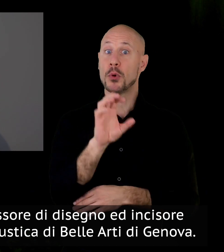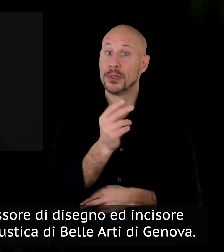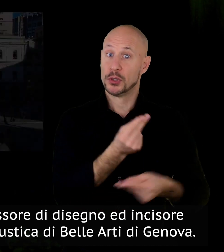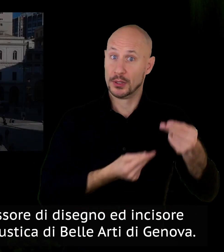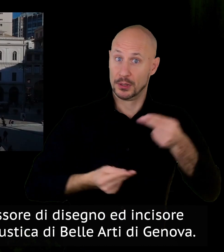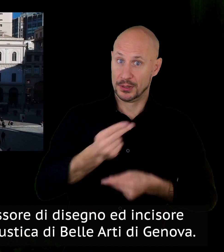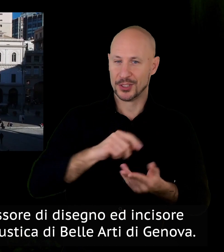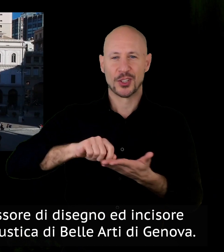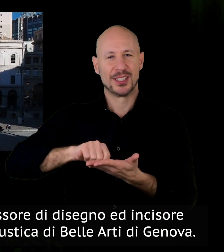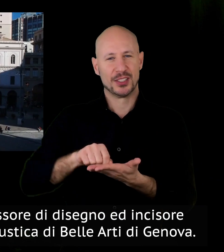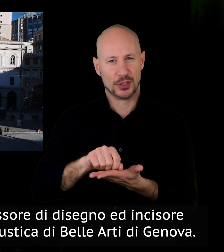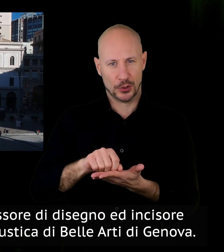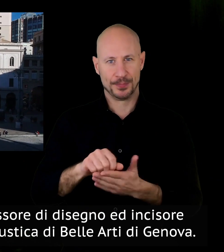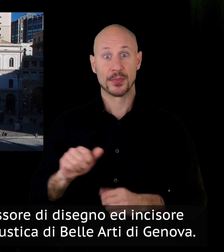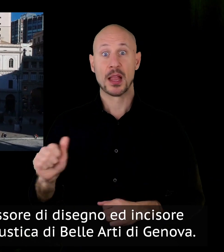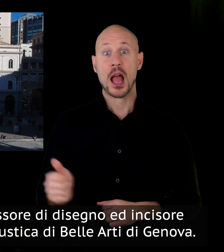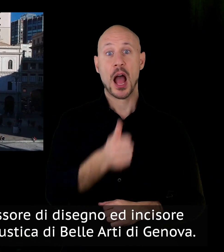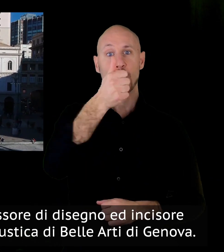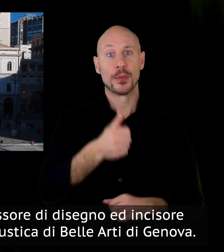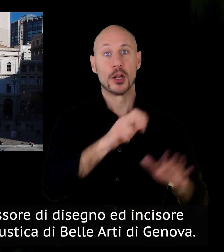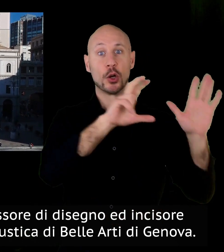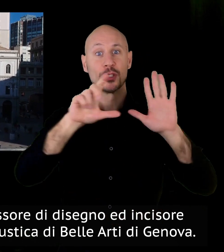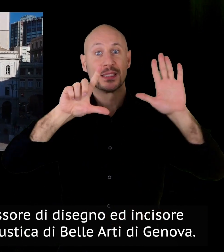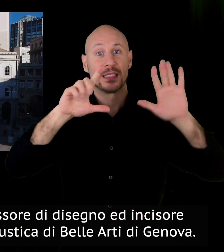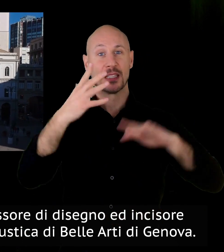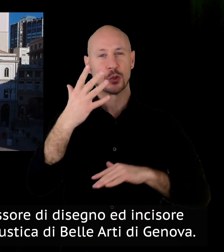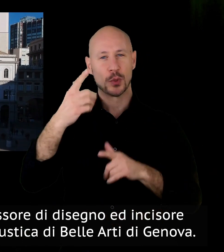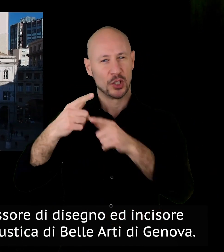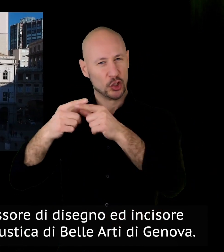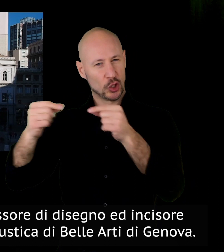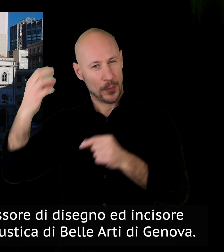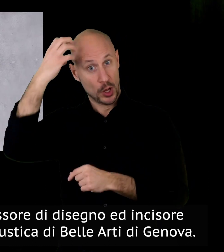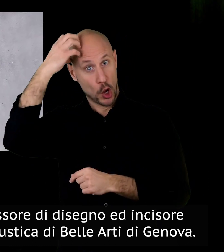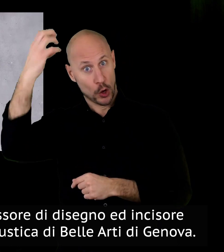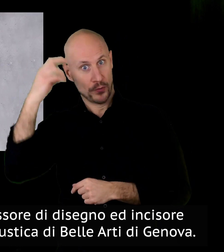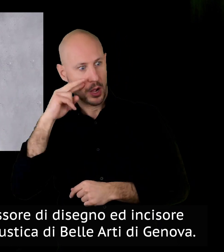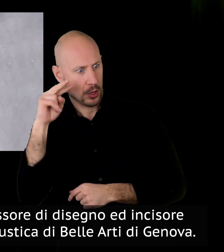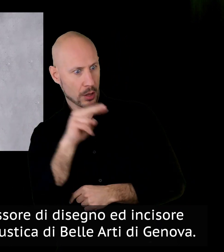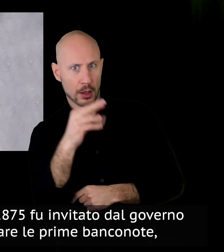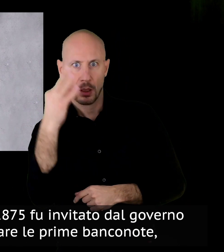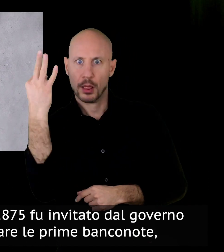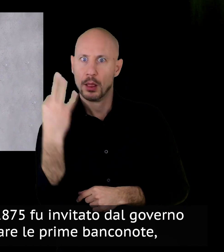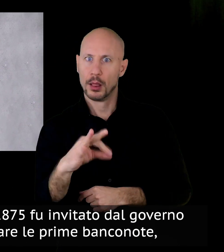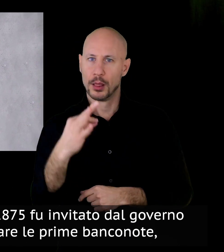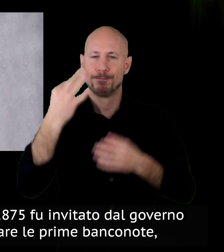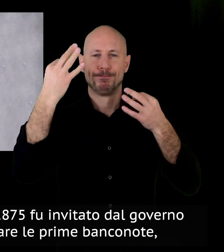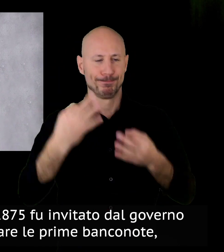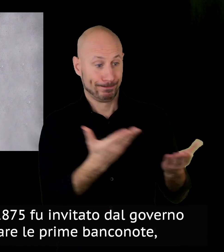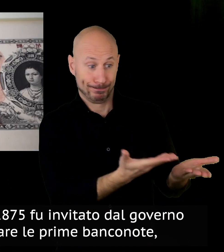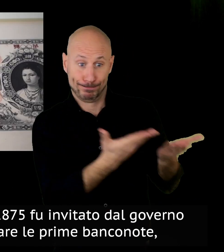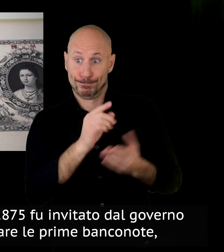professore di disegno ed incisore formatosi all'accademia ligustica di belle arti di genova grazie al suo talento